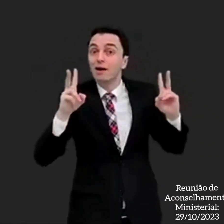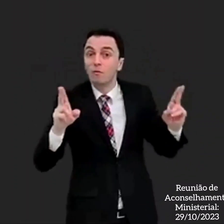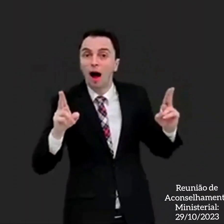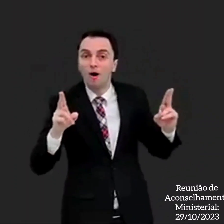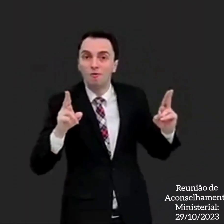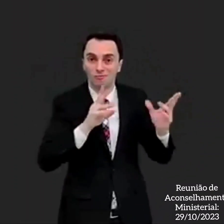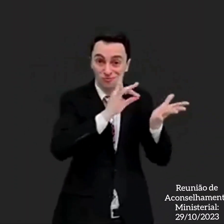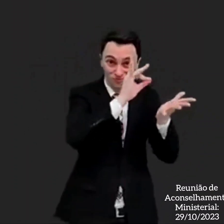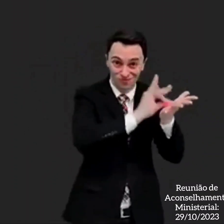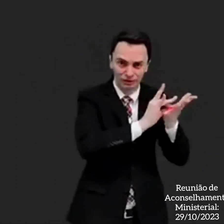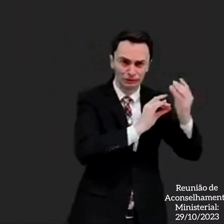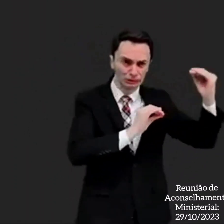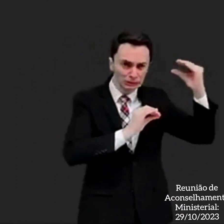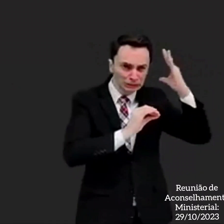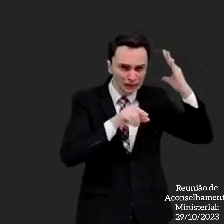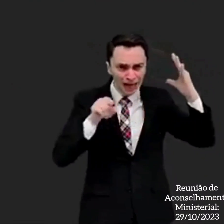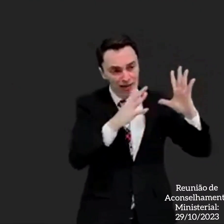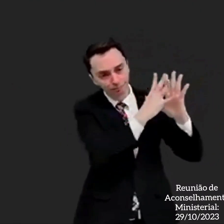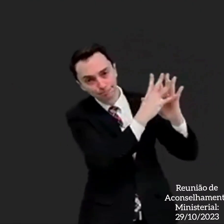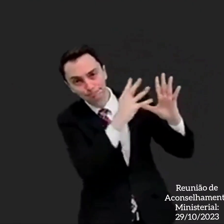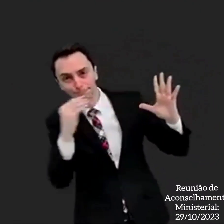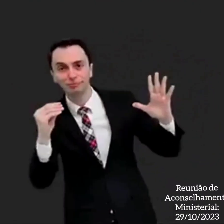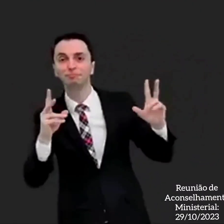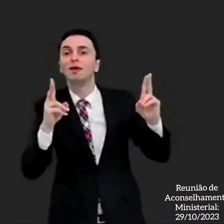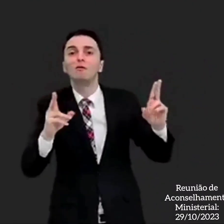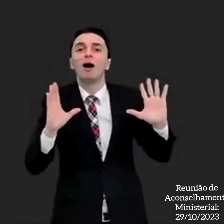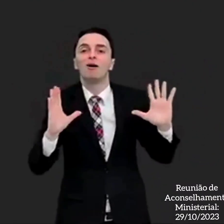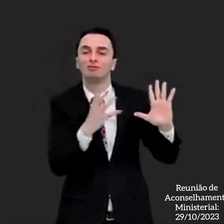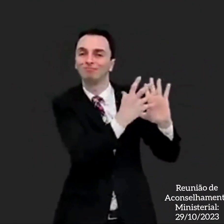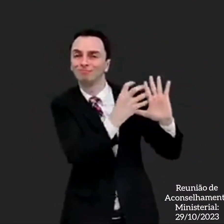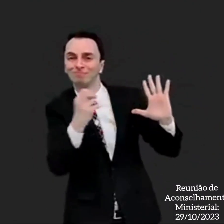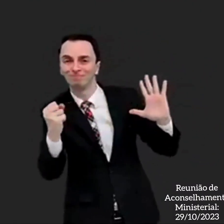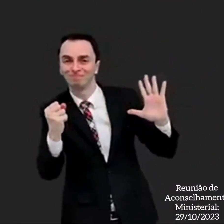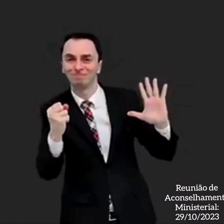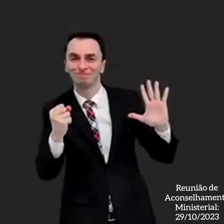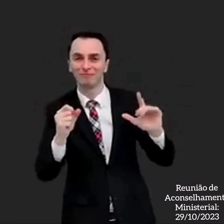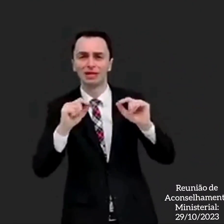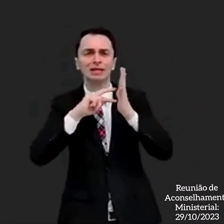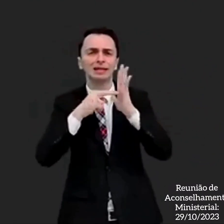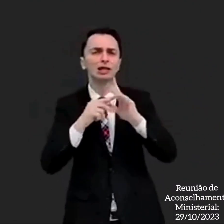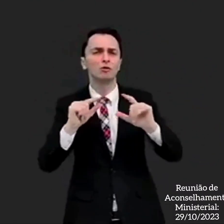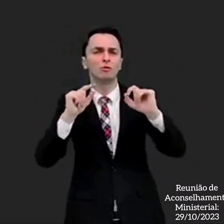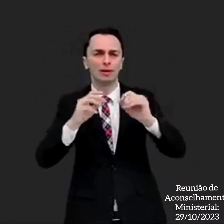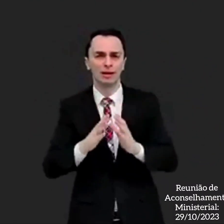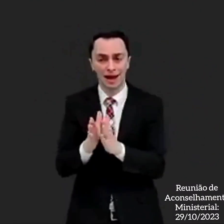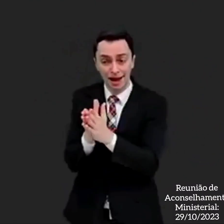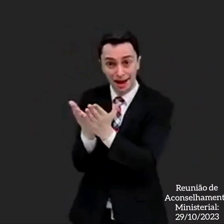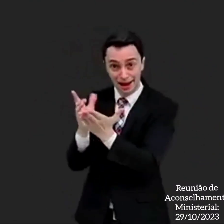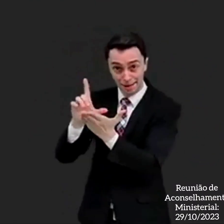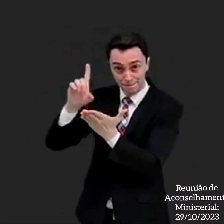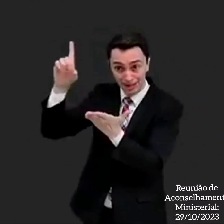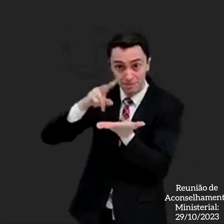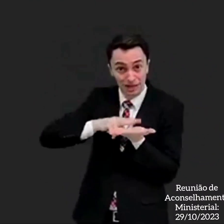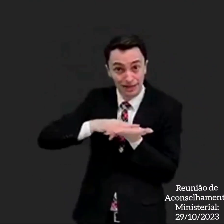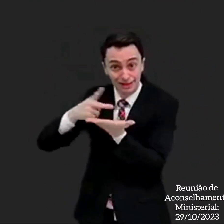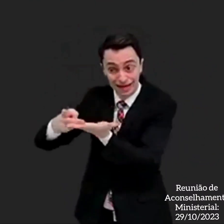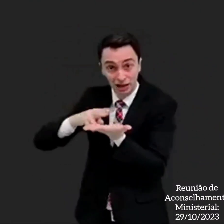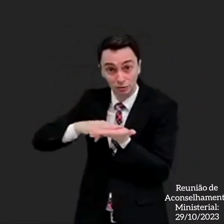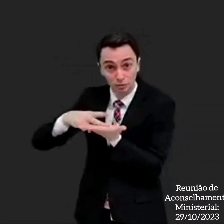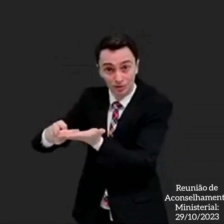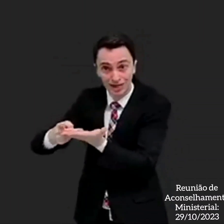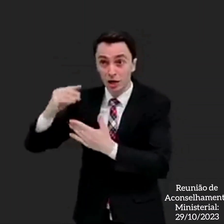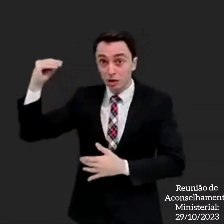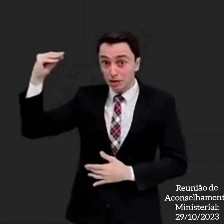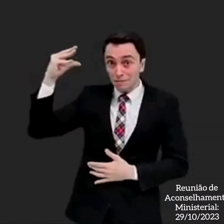aos originais. Ou seja, as traduções da Bíblia Sagrada não detêm a